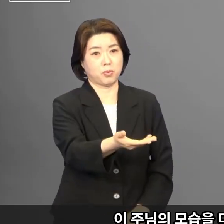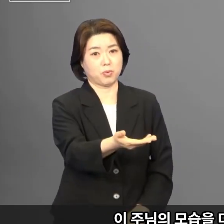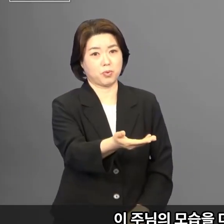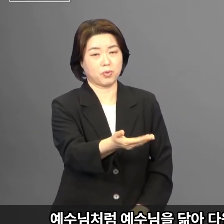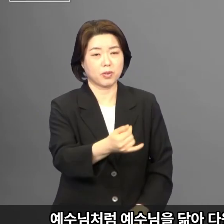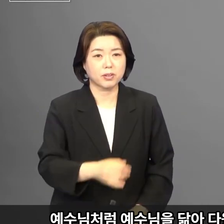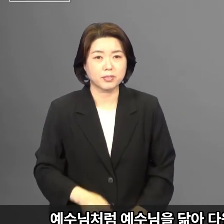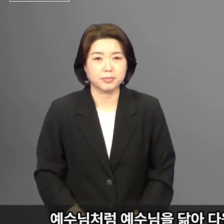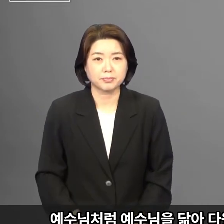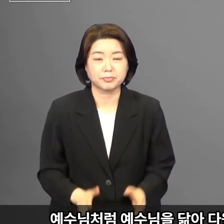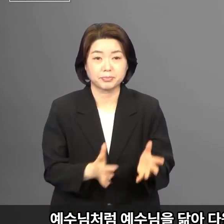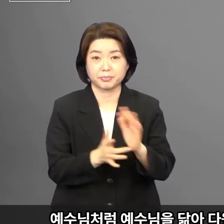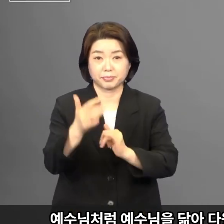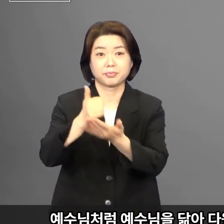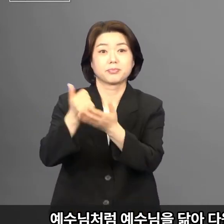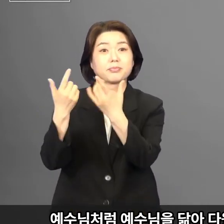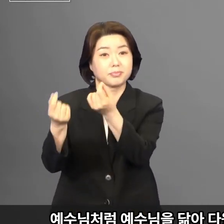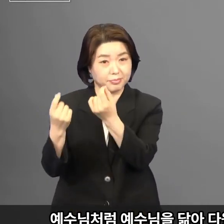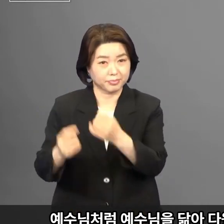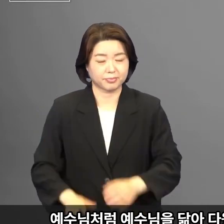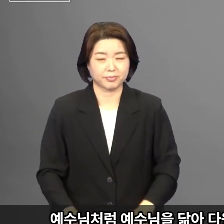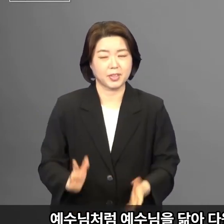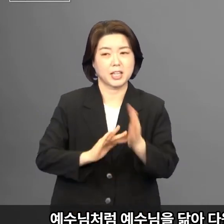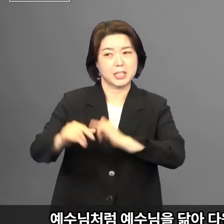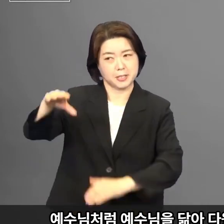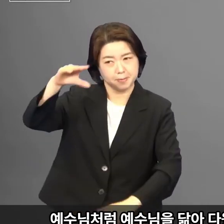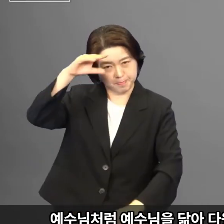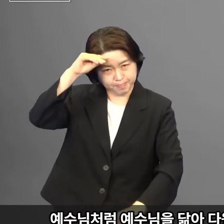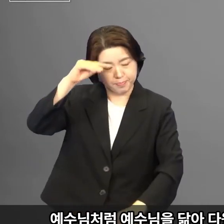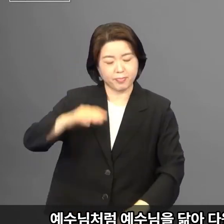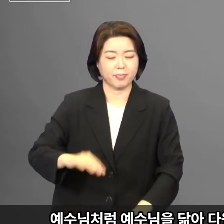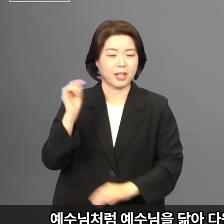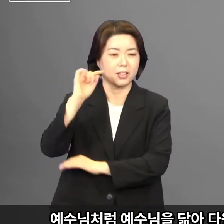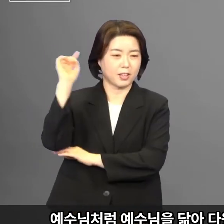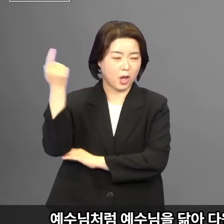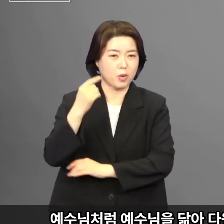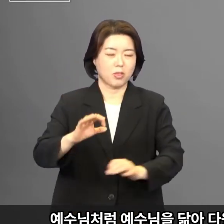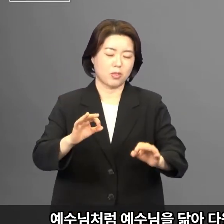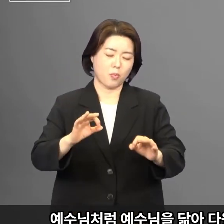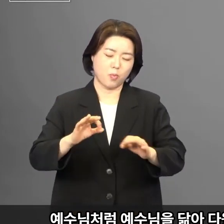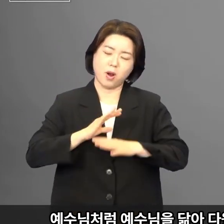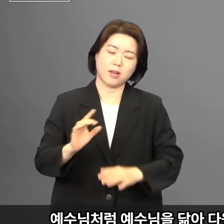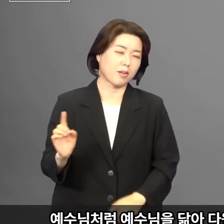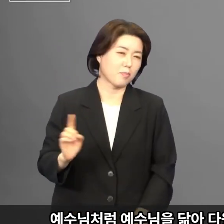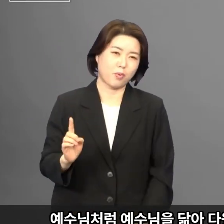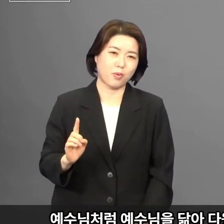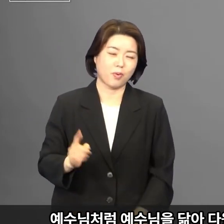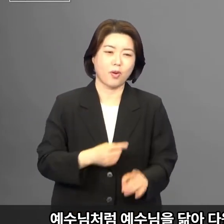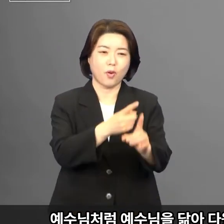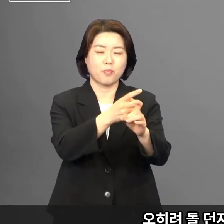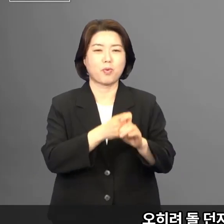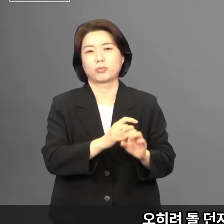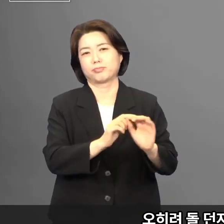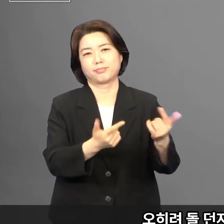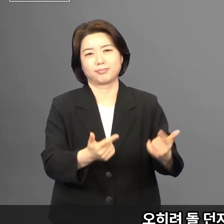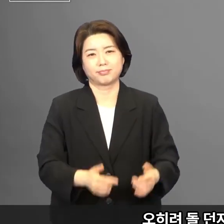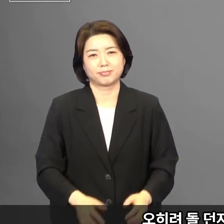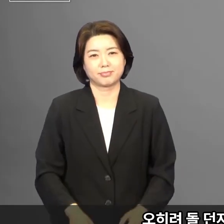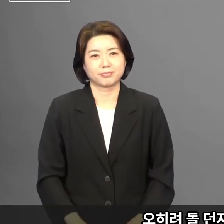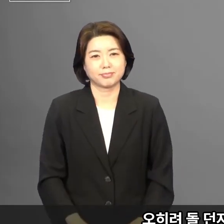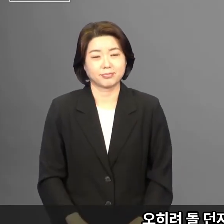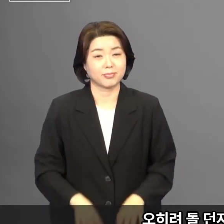있습니다. 예수님처럼 예수님을 닮아 다윗도 놀랍게도 복수하는 것이 아니라